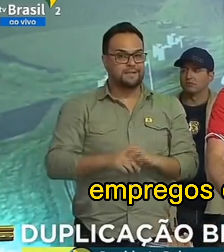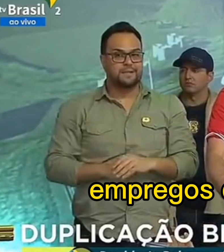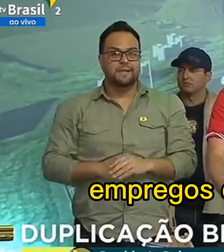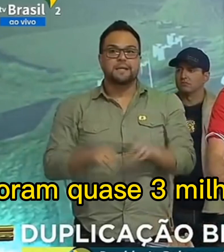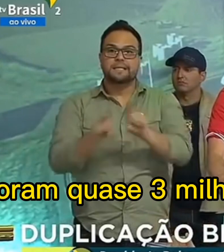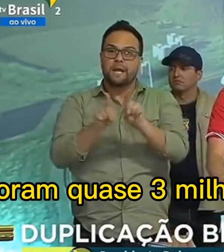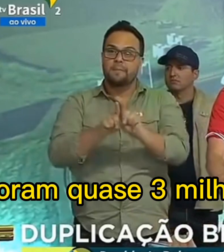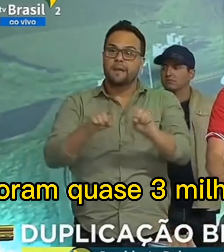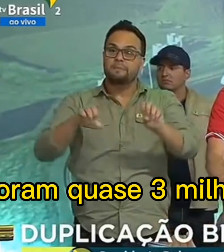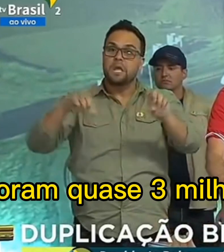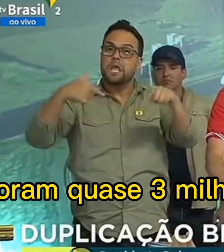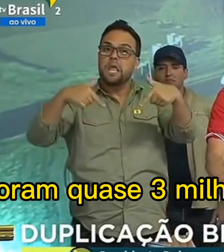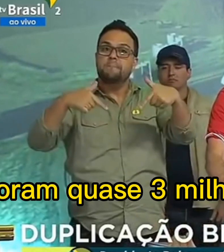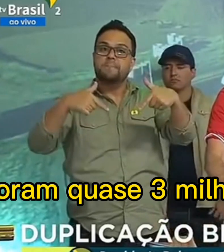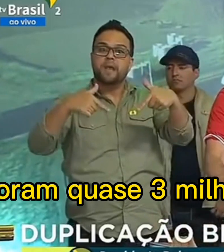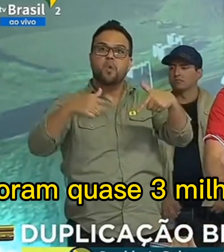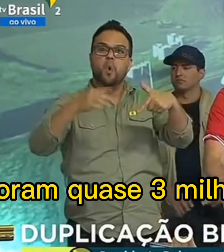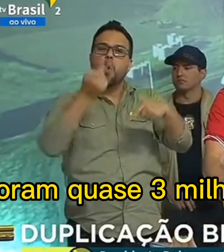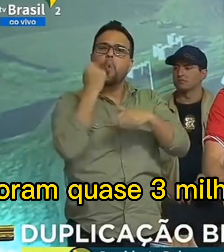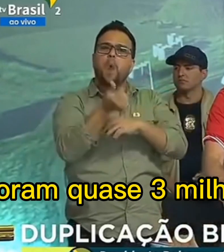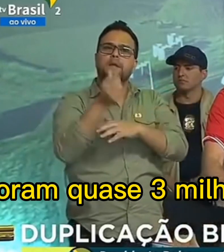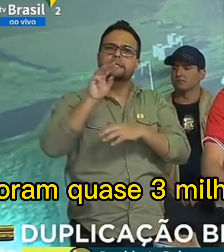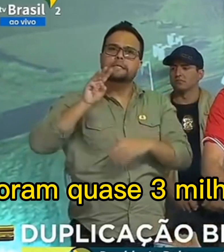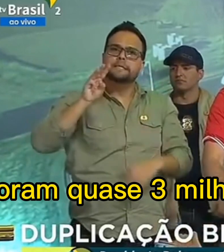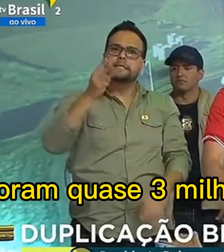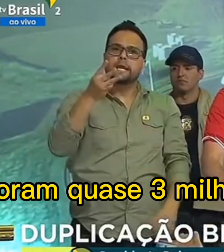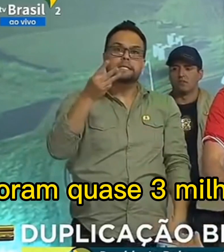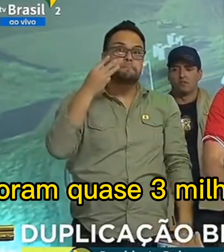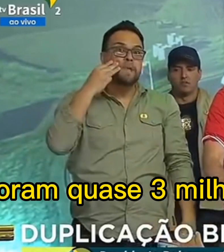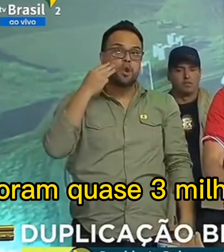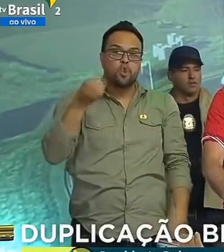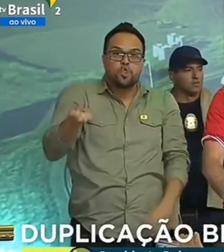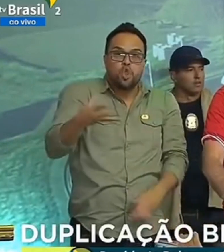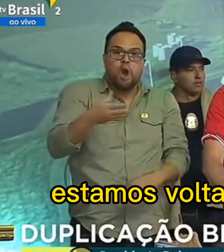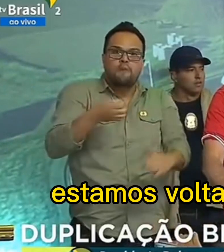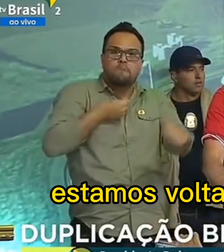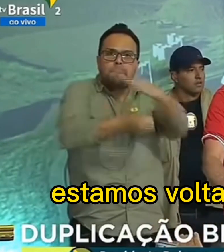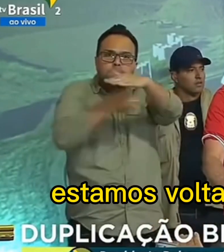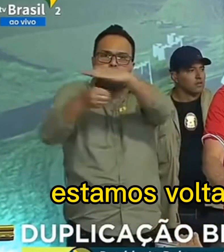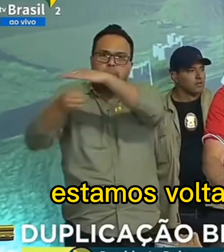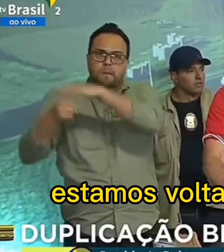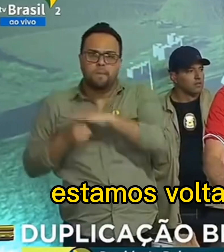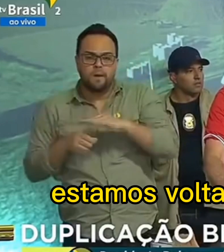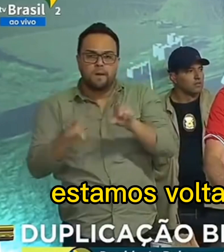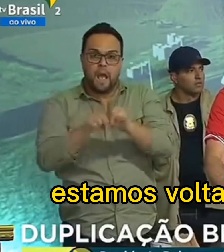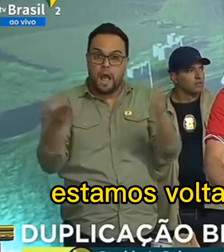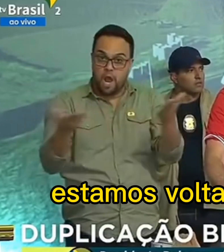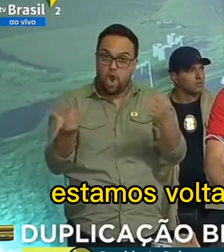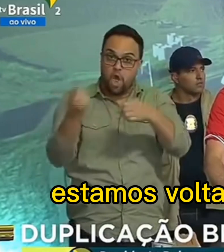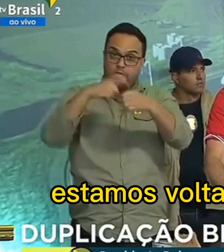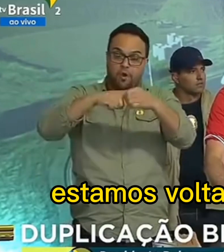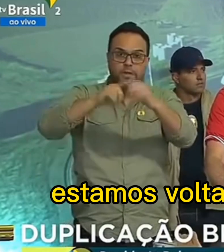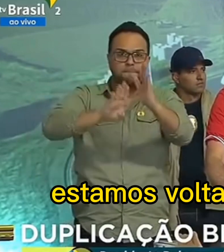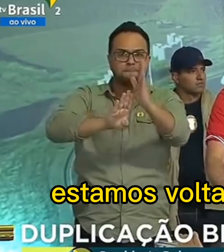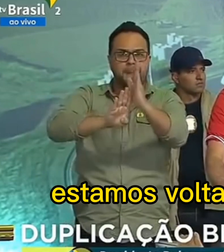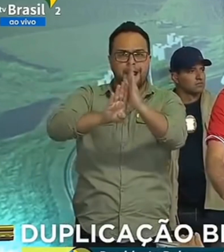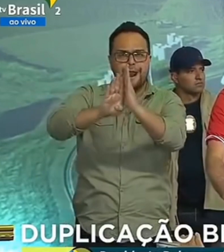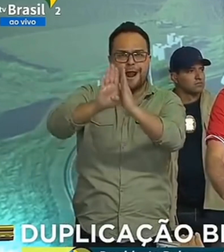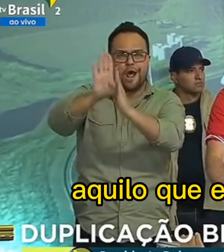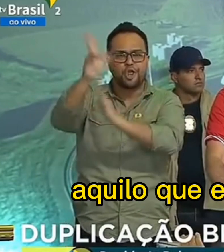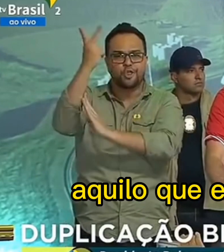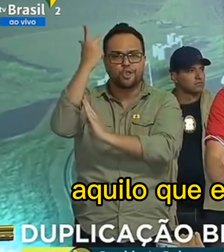Empregos no ano passado foram quase 3 milhões de novos empregos. Estamos voltando à